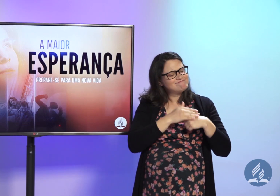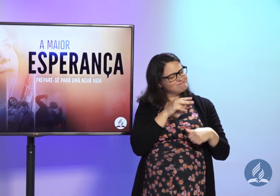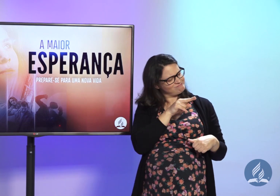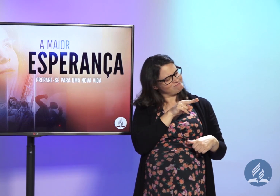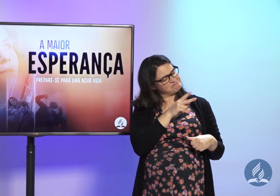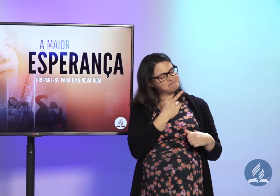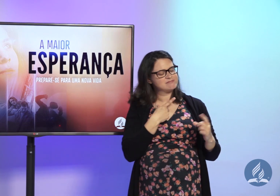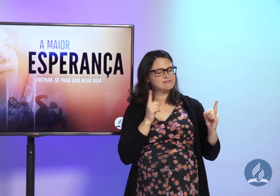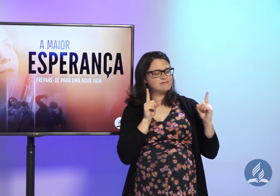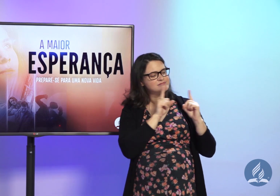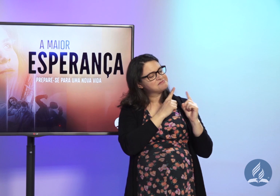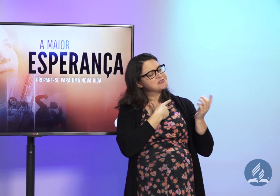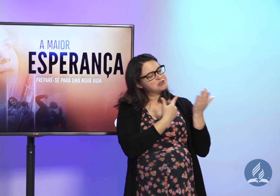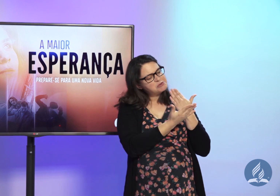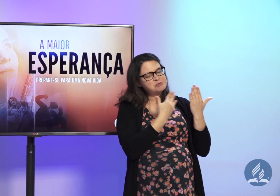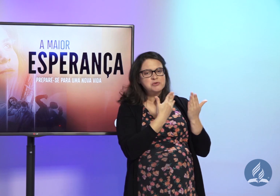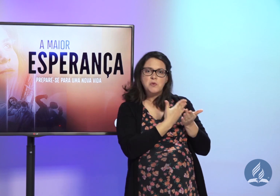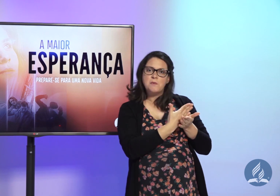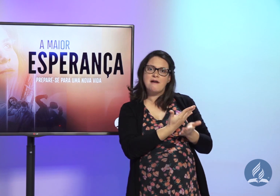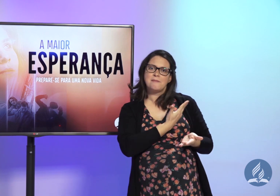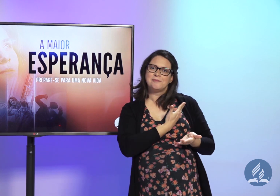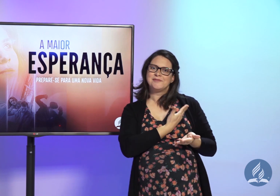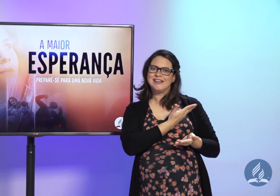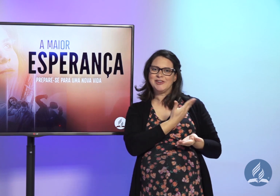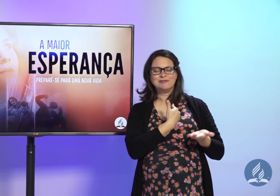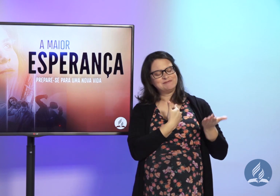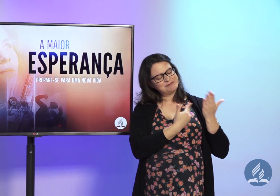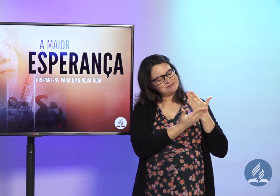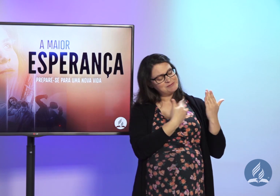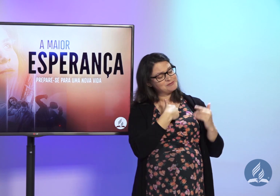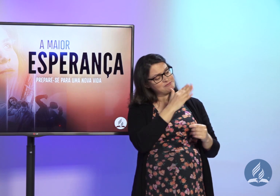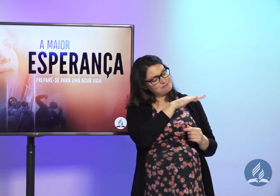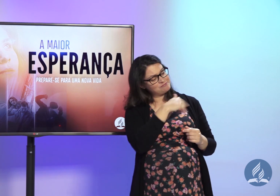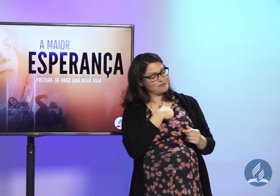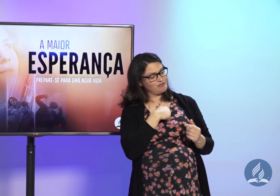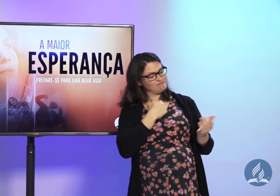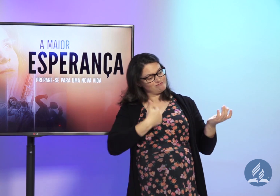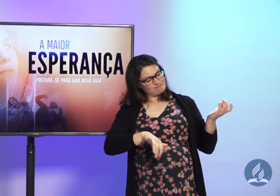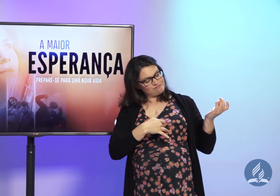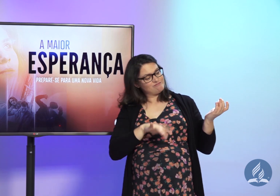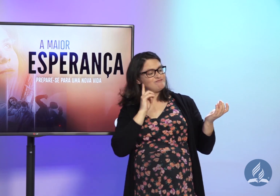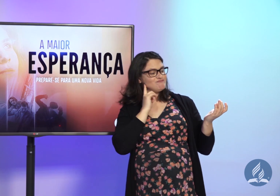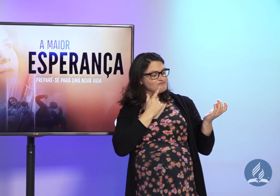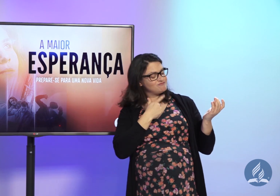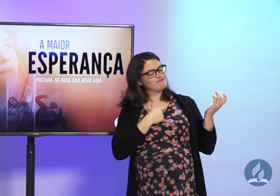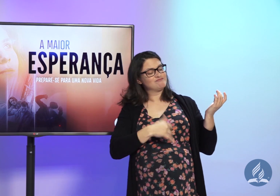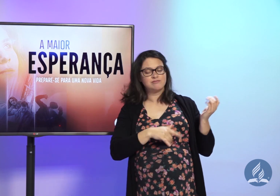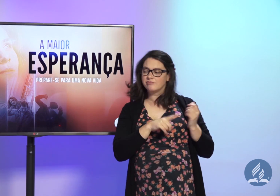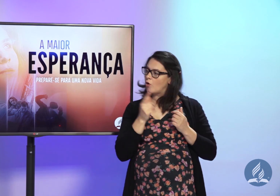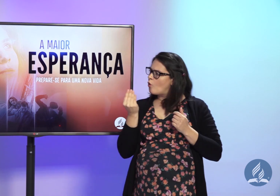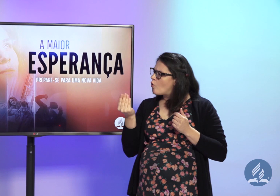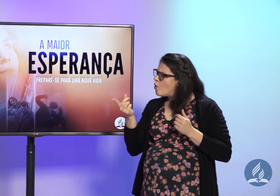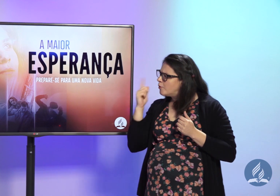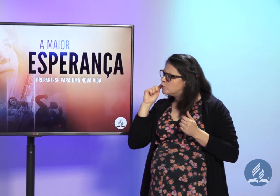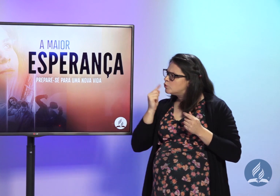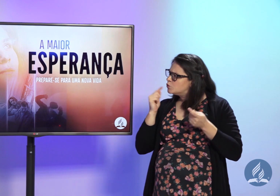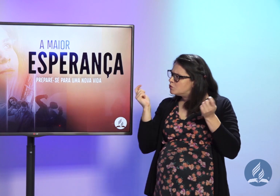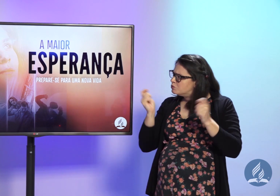alegres, pôde conversar, ele foi tratado com carinho. E ele então começou a conversar com esse amigo, disse que tocava violão, e